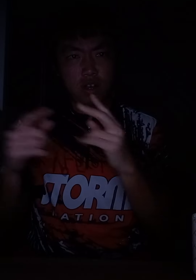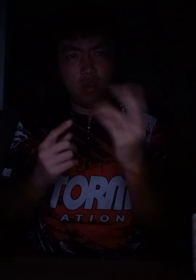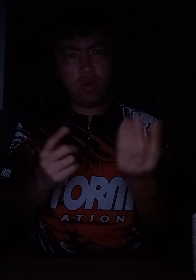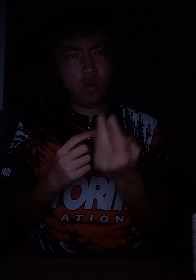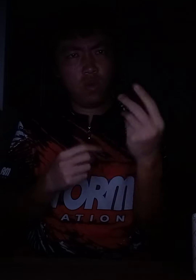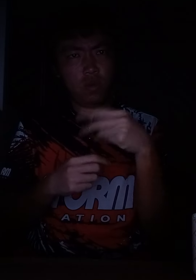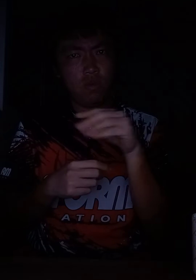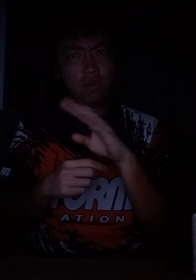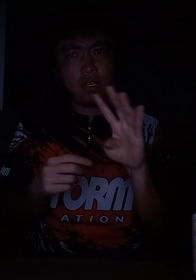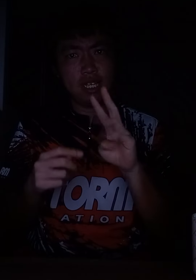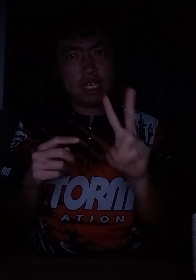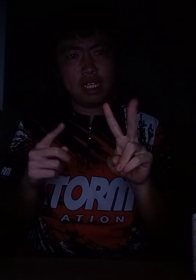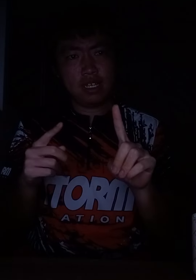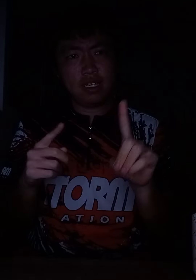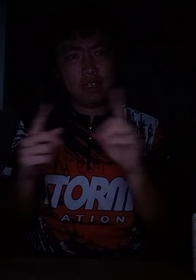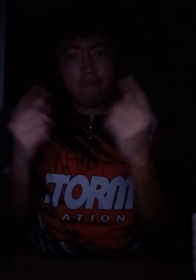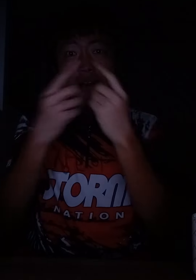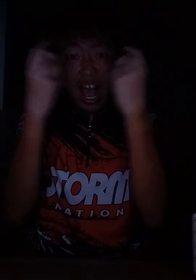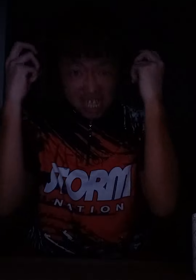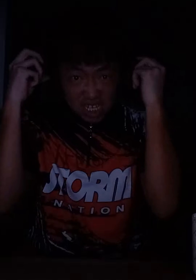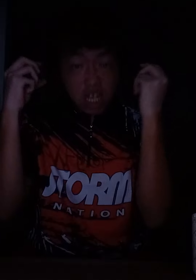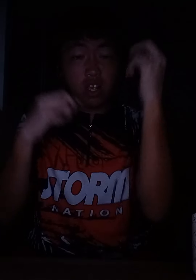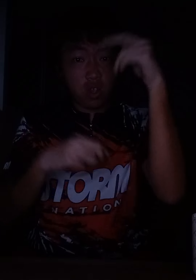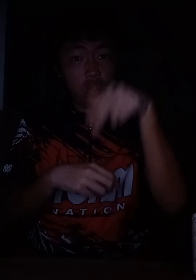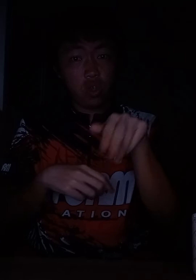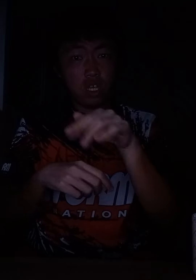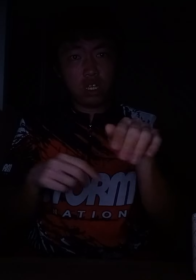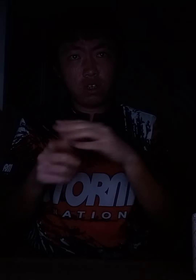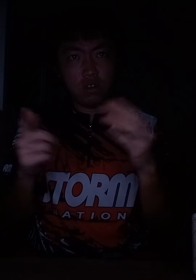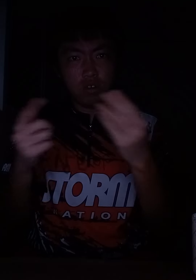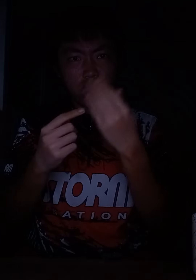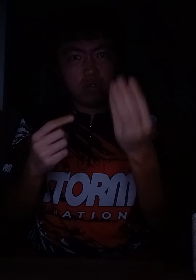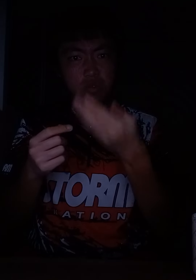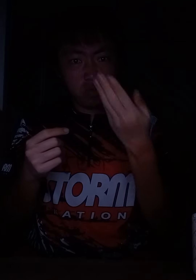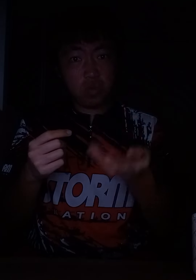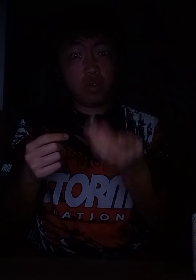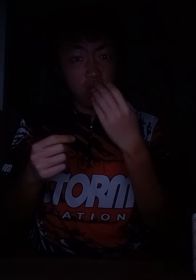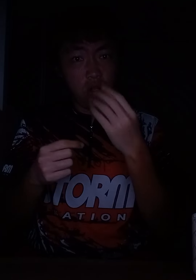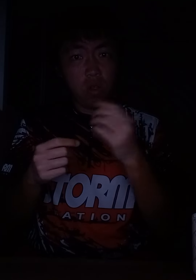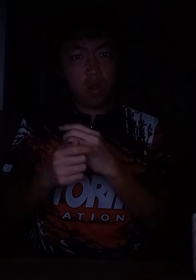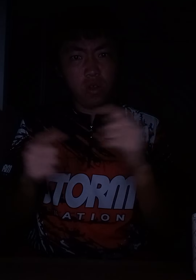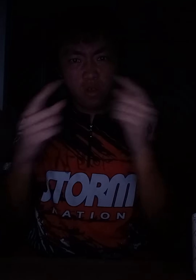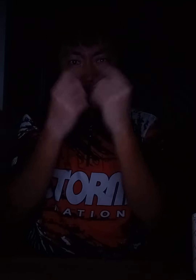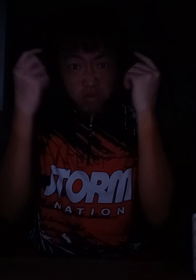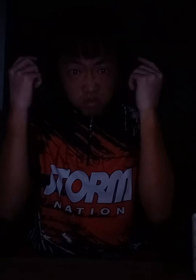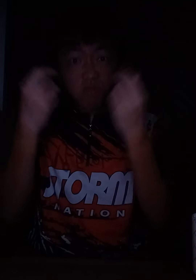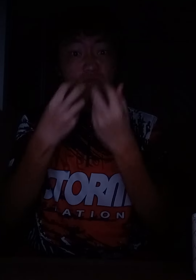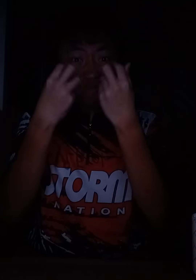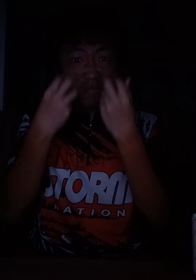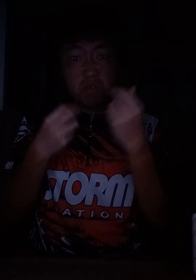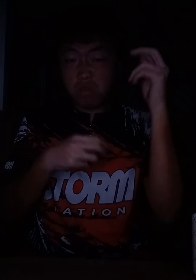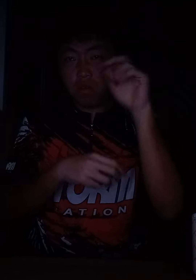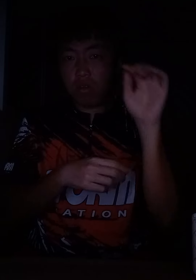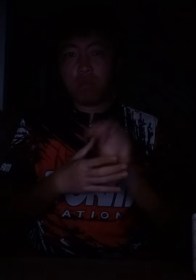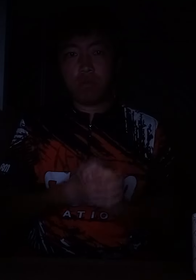시간으로 지난 22일 마스크를 쓰지 않은 여성이 음료를 주문하려고 하자 마스크를 써달라고 요청을 했습니다. 이에